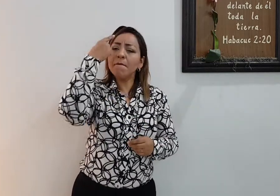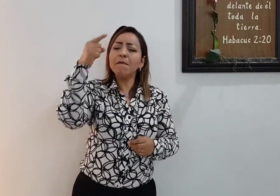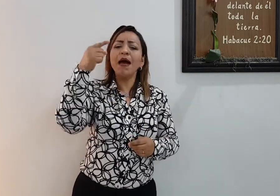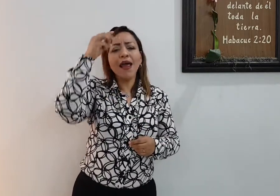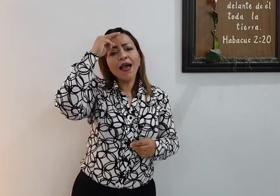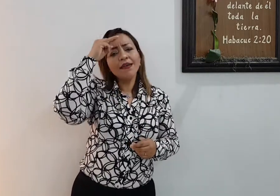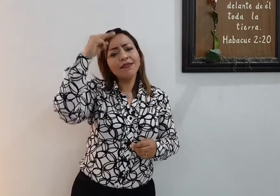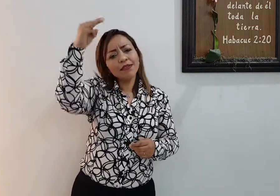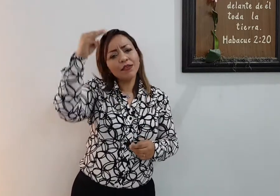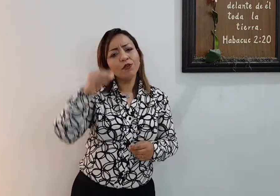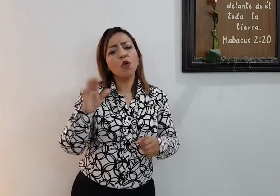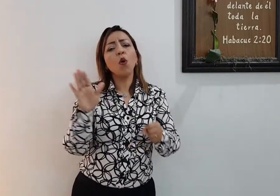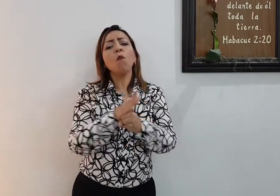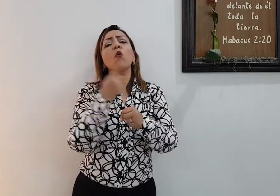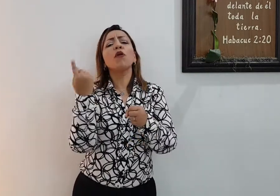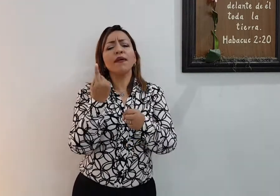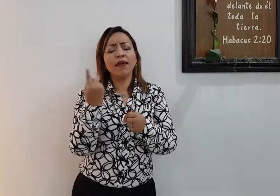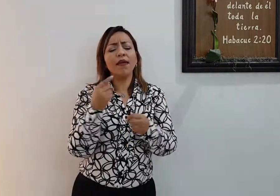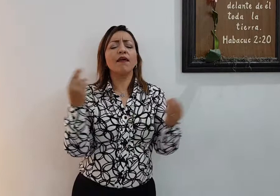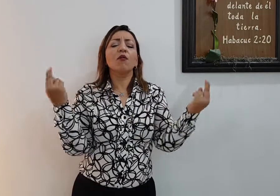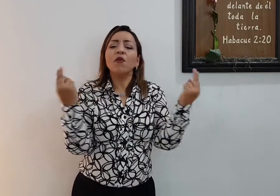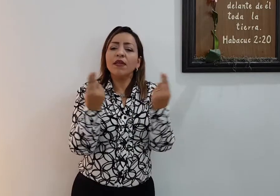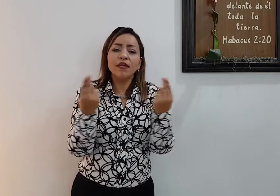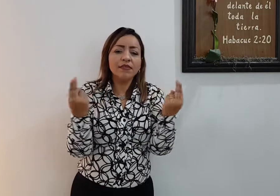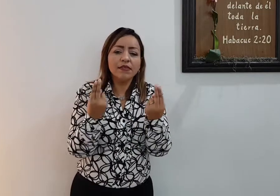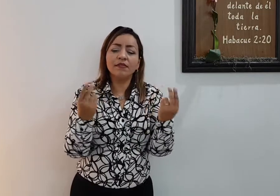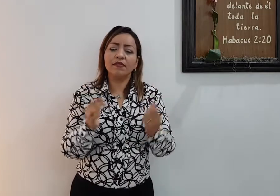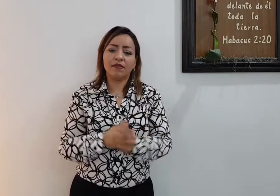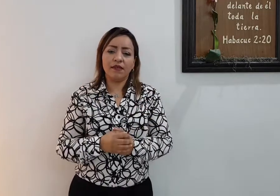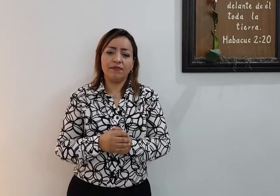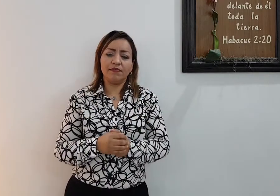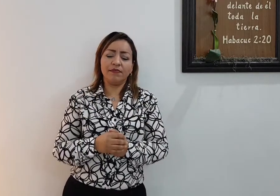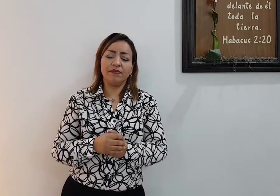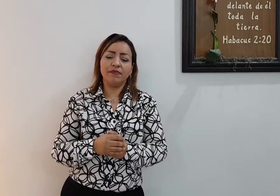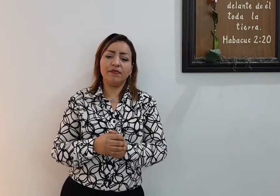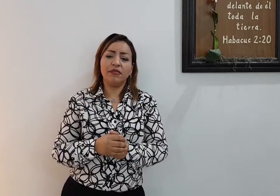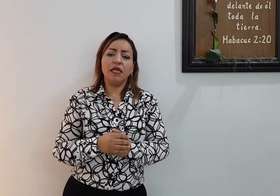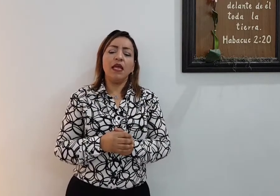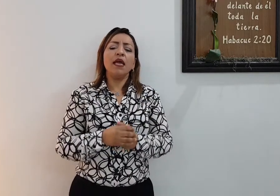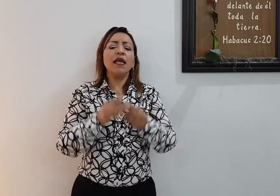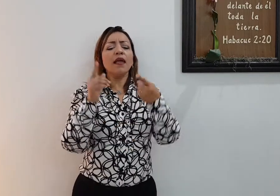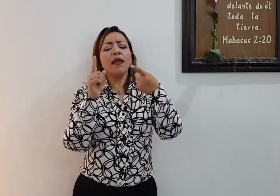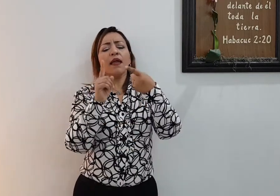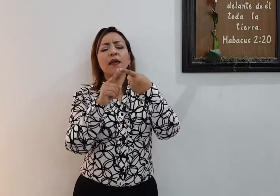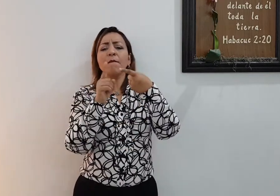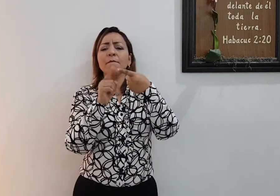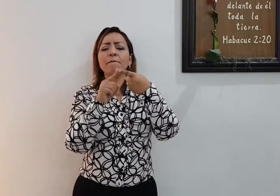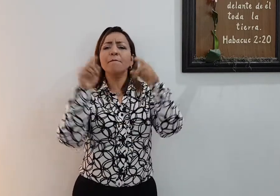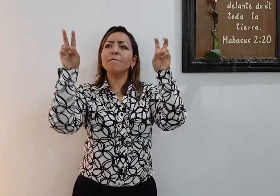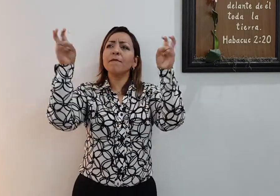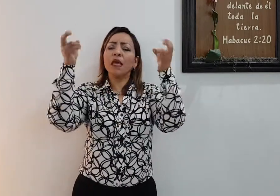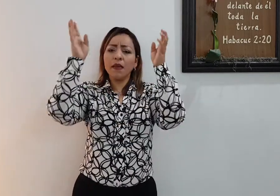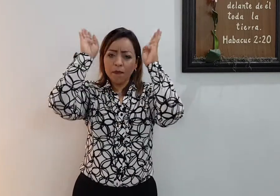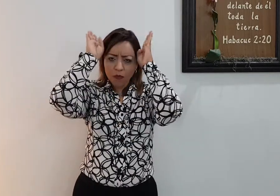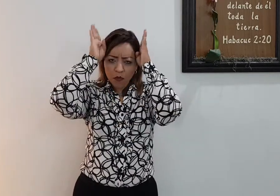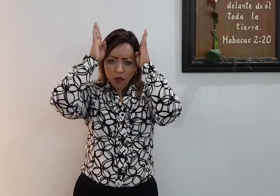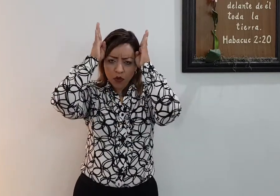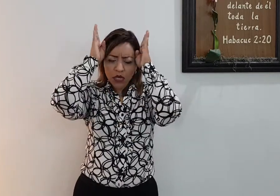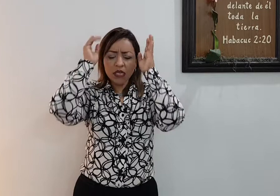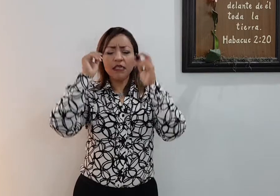Hermana Ninfa. El dinero. Los recursos financieros. Y veíamos 5 formas de darle a Dios, ¿se acuerdan? Eso está más